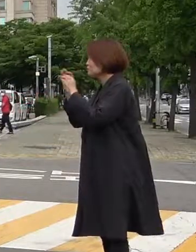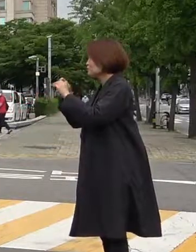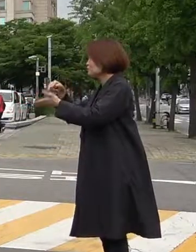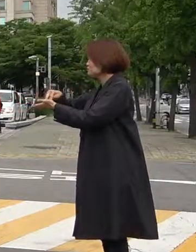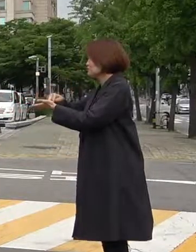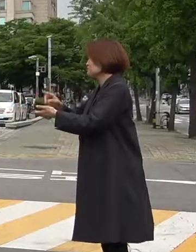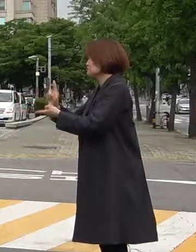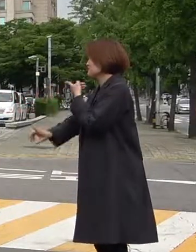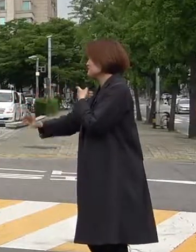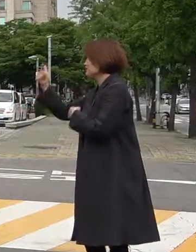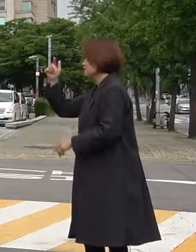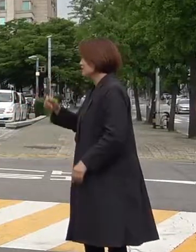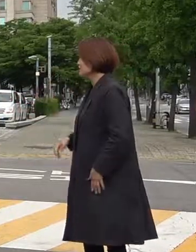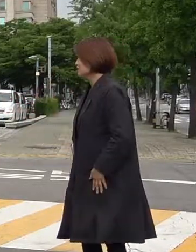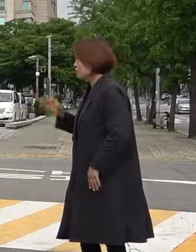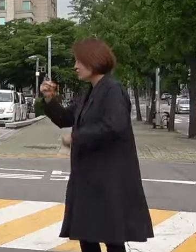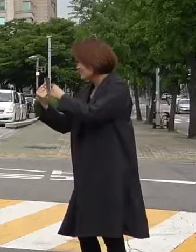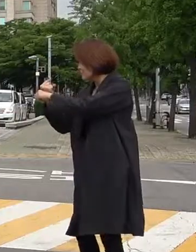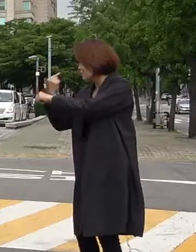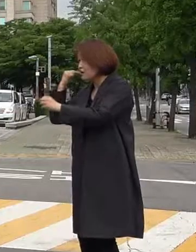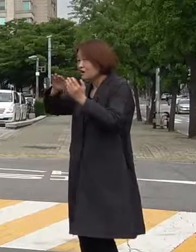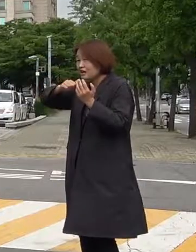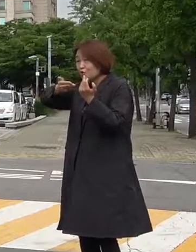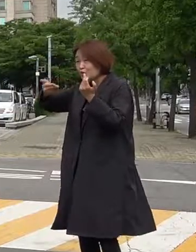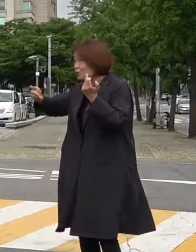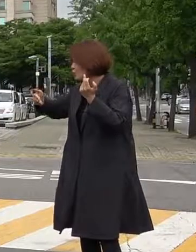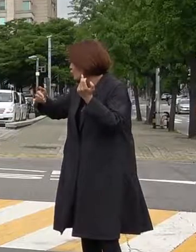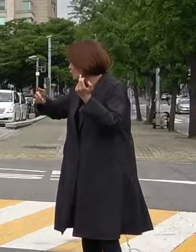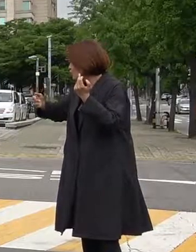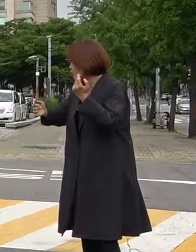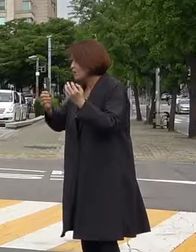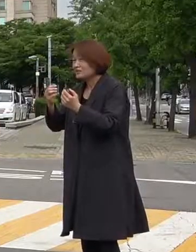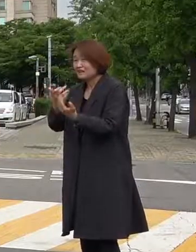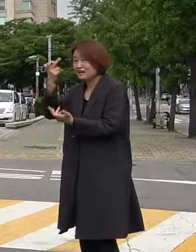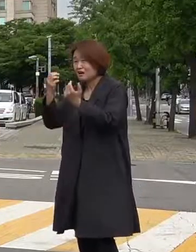아다시피 강원도 산불 났을 때 KBS가 어땠습니까?